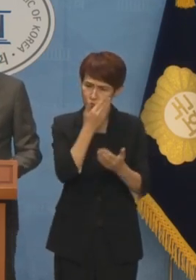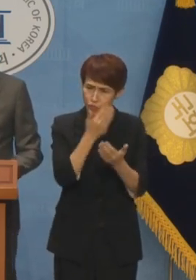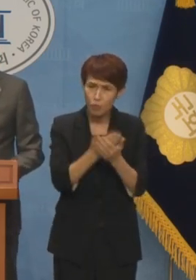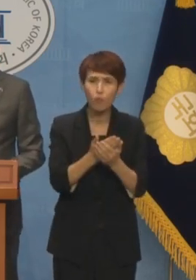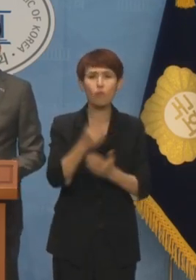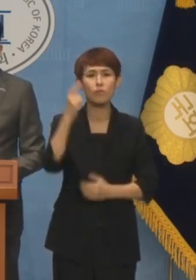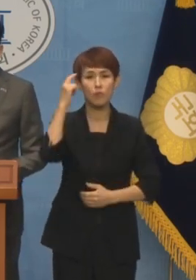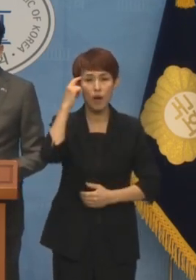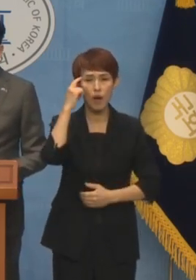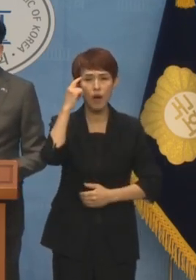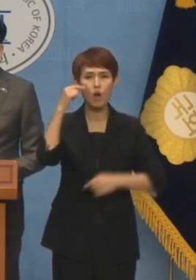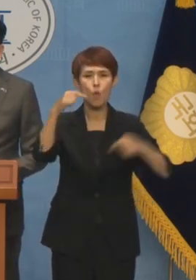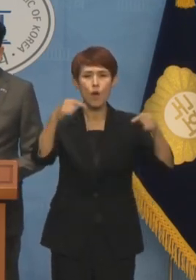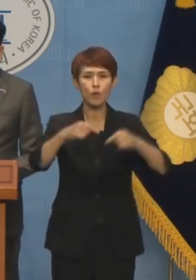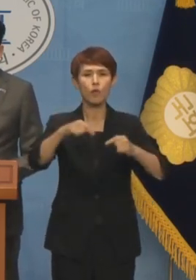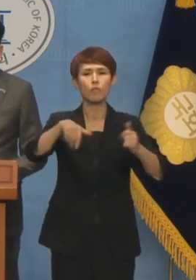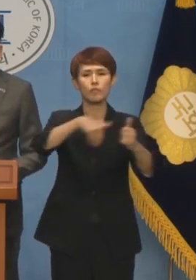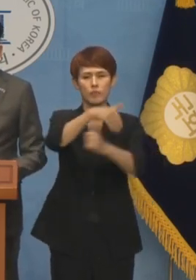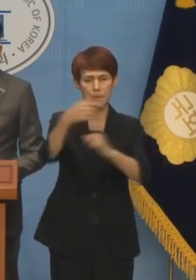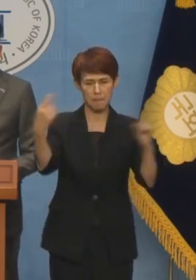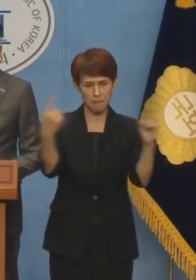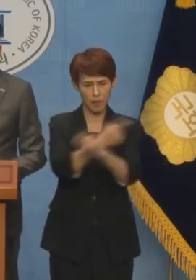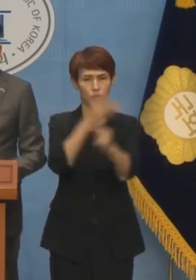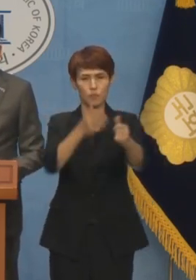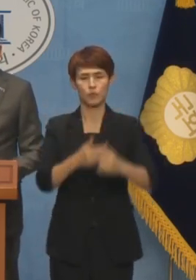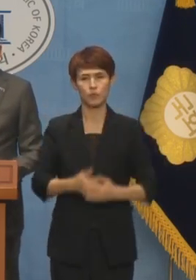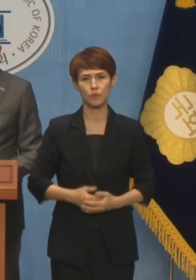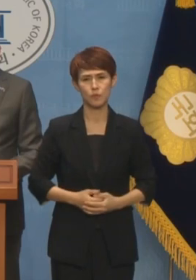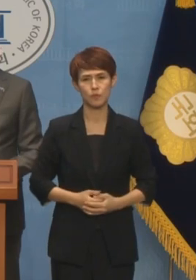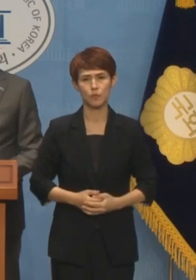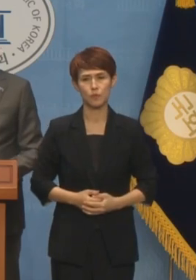삼도록 외교 기조를 바꾸십시오.